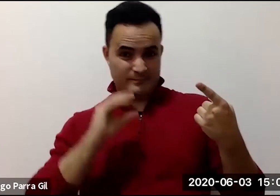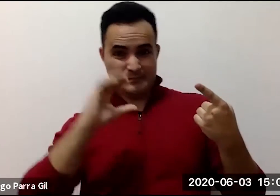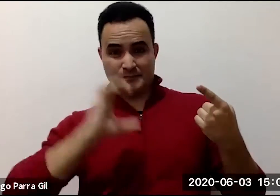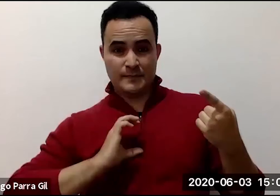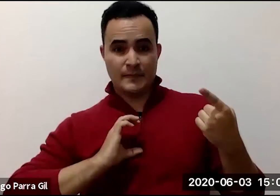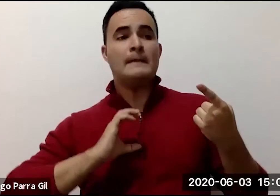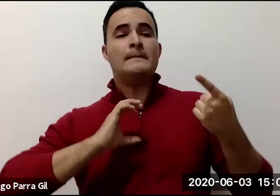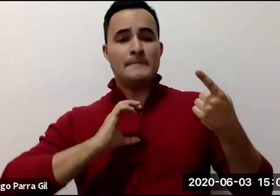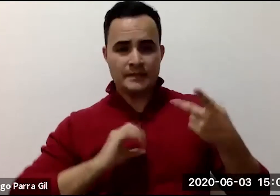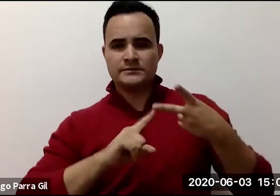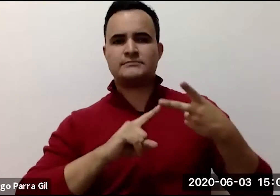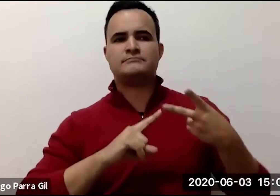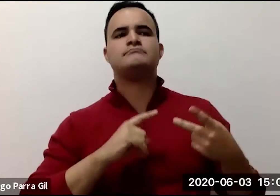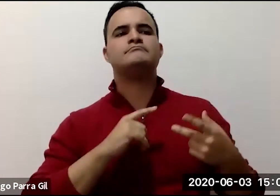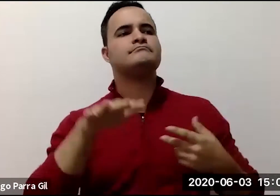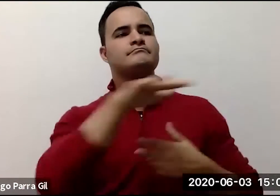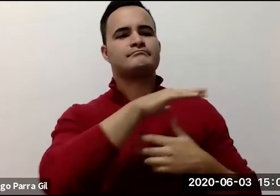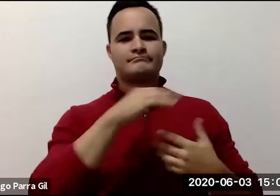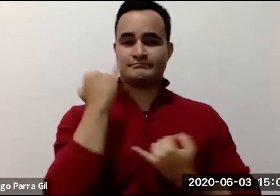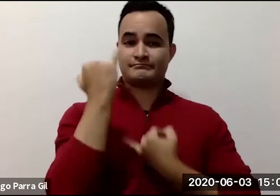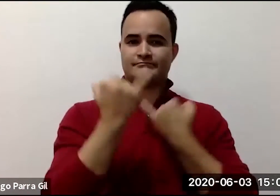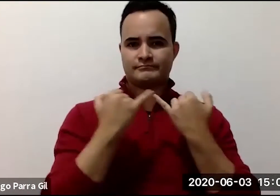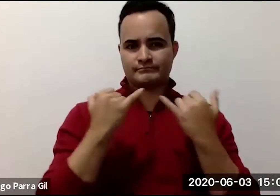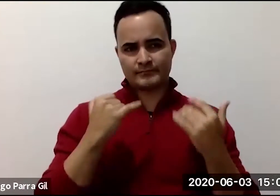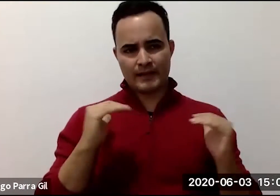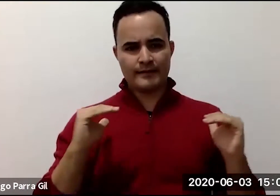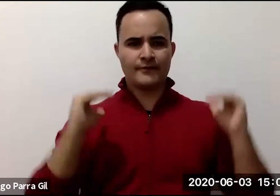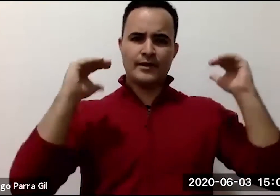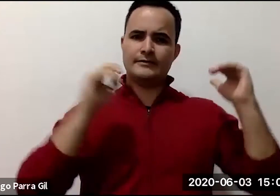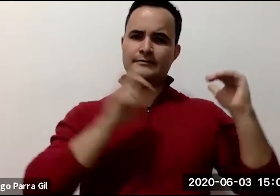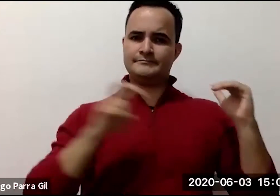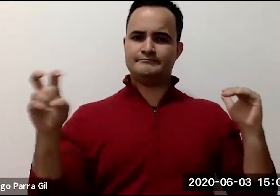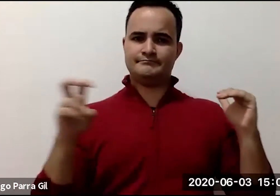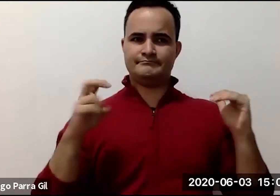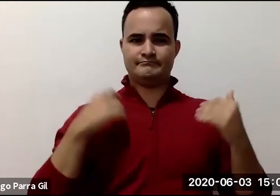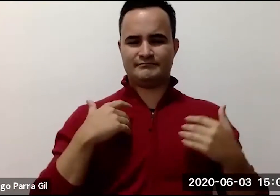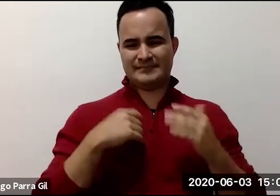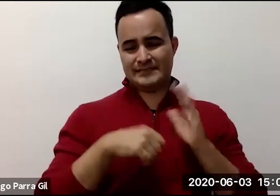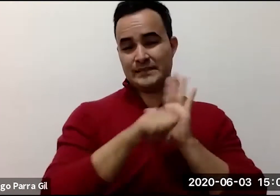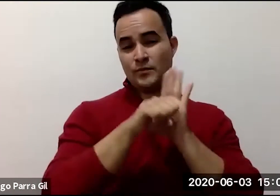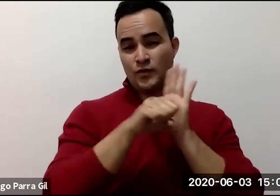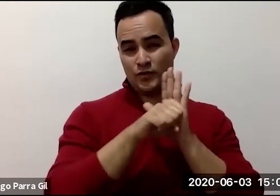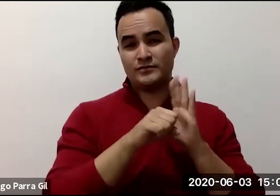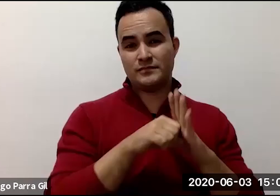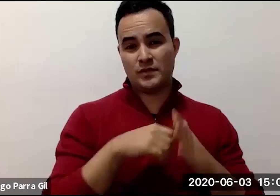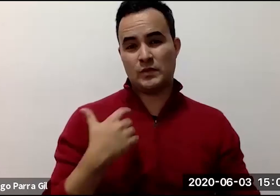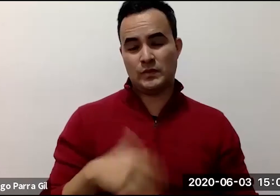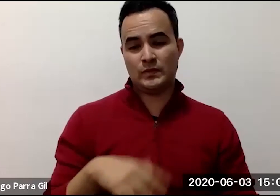del capital simbólico. A la luz de esto que nos es común, en